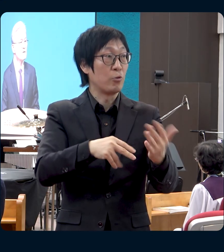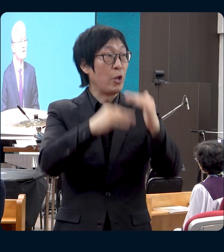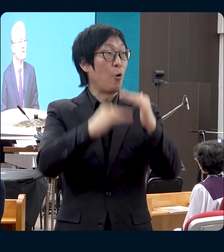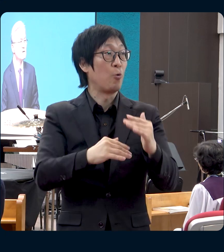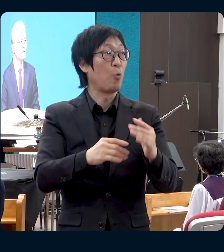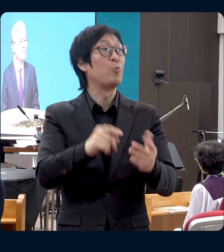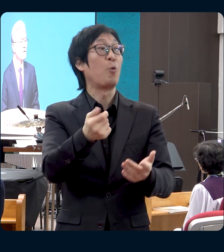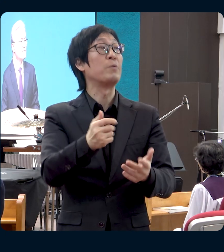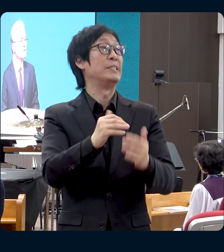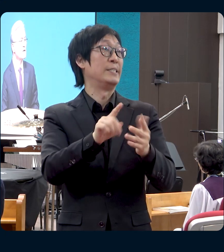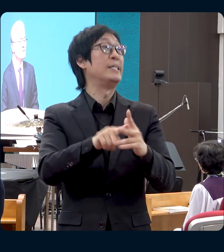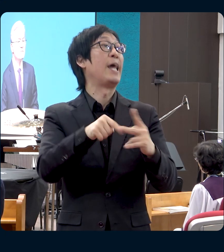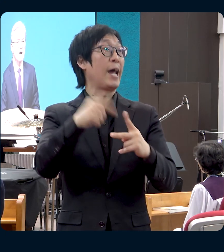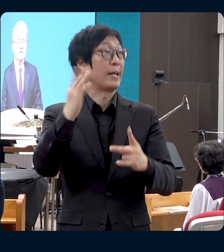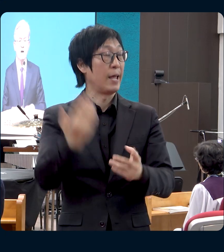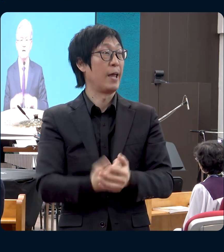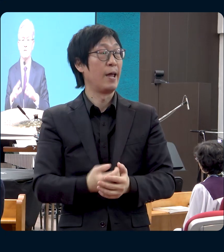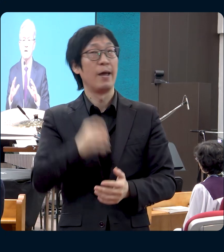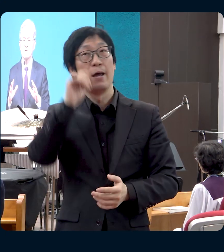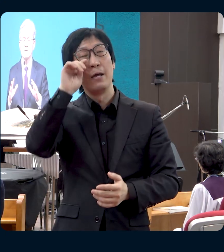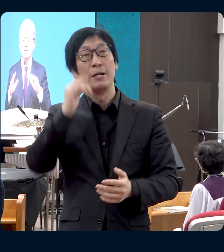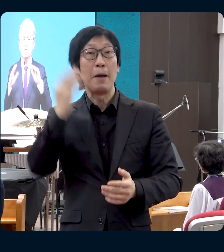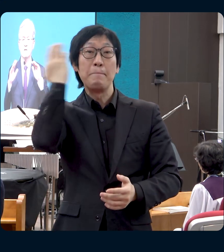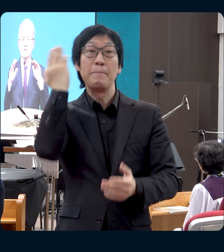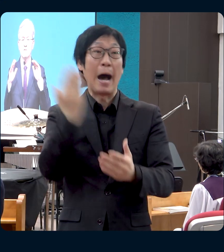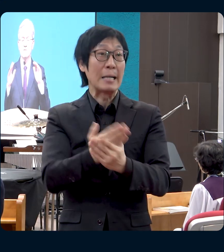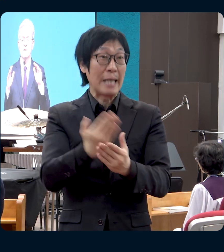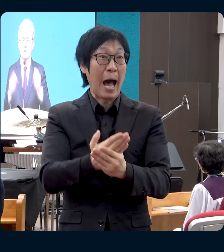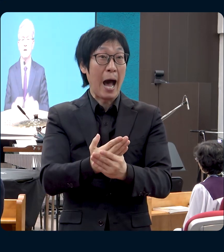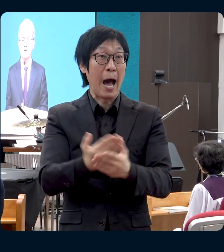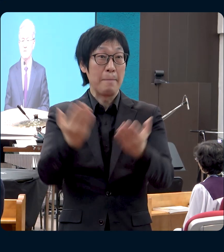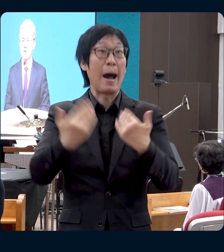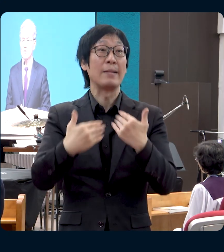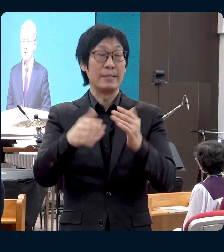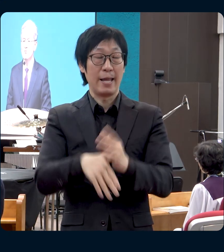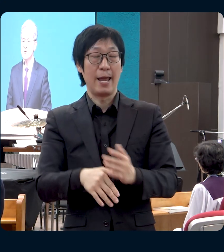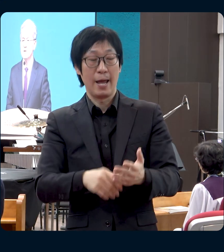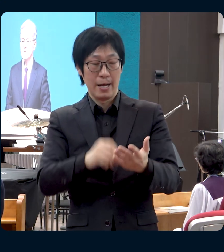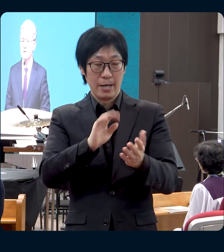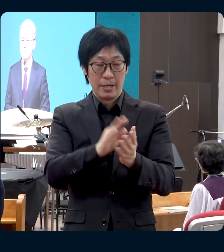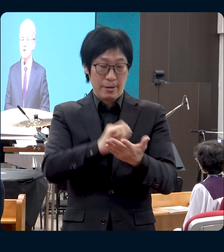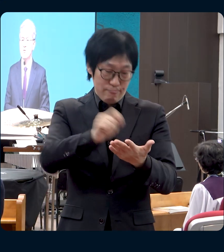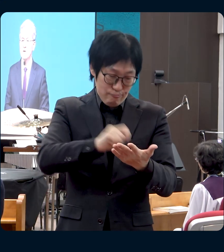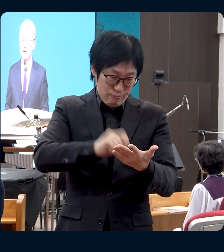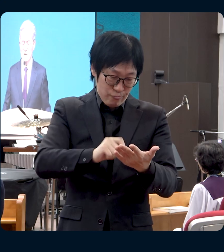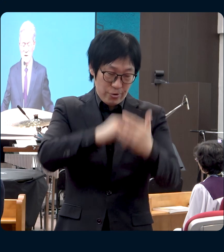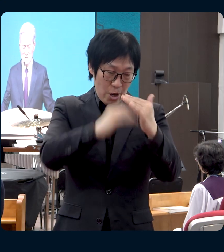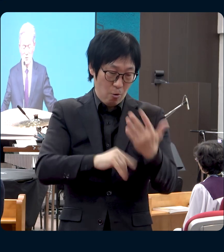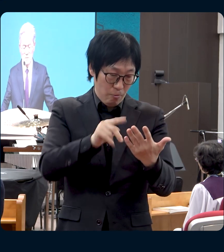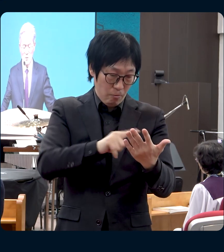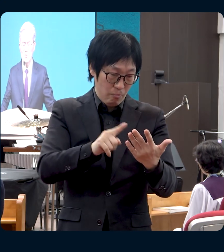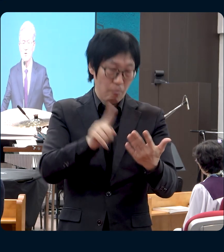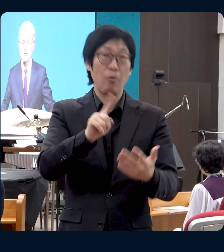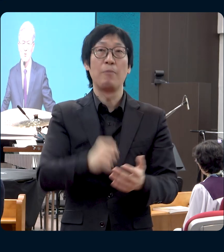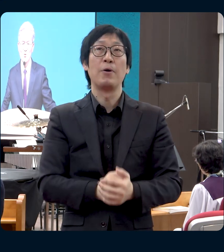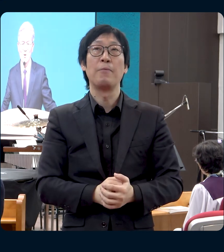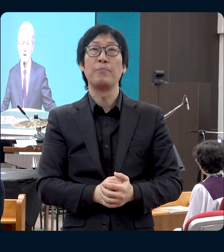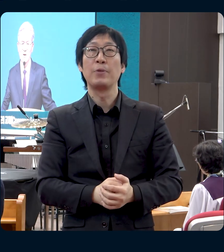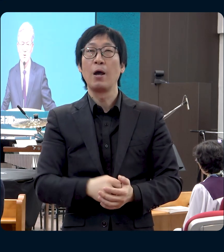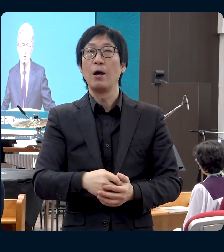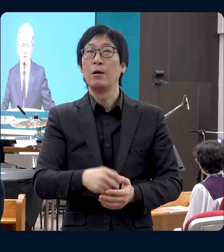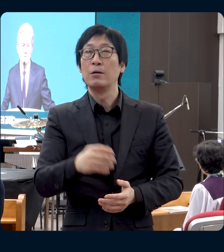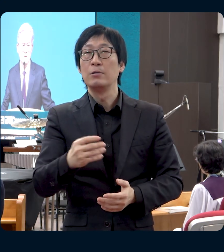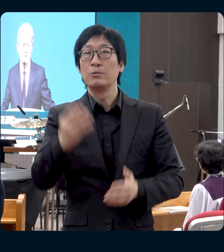놀랐어요. 보네프 목사님이 박사학위를 받은 그 뛰어난 논문 제목이 뭐냐? 그것이 바로